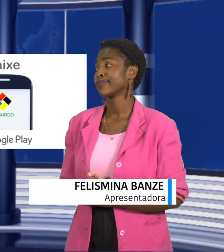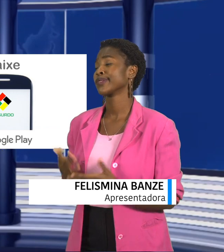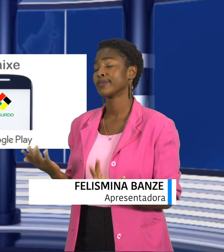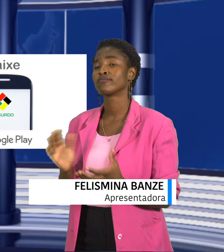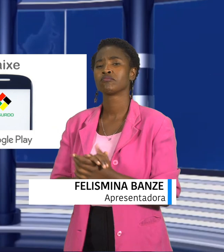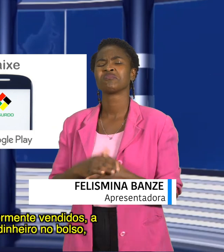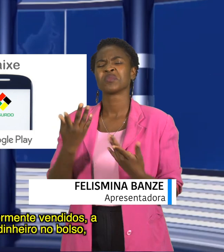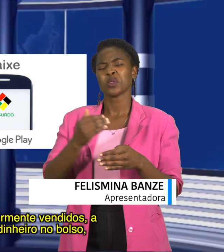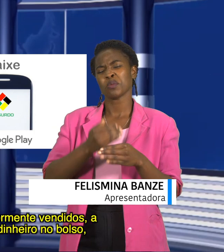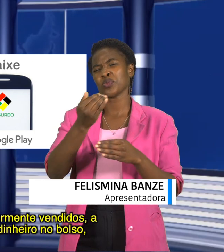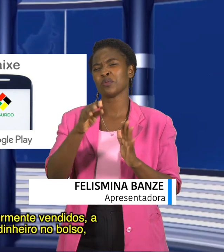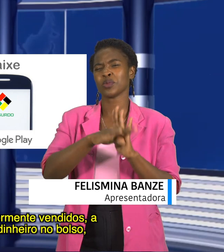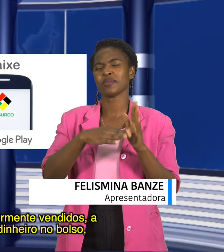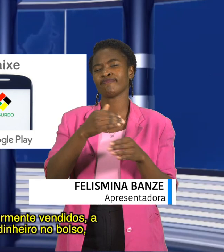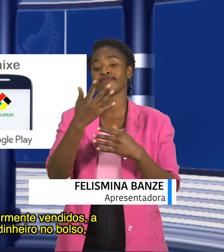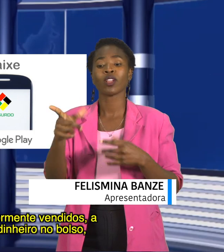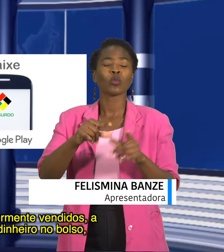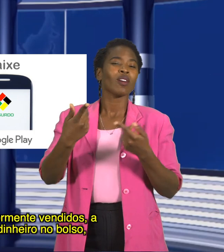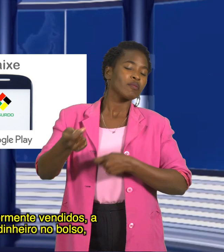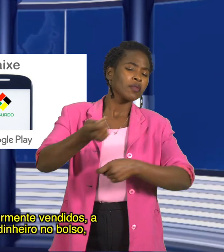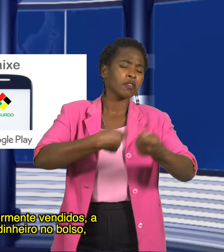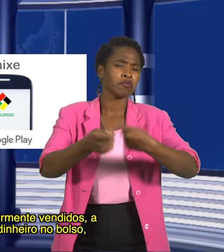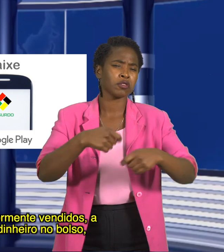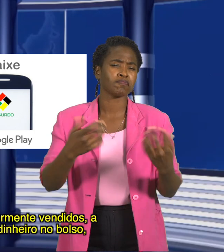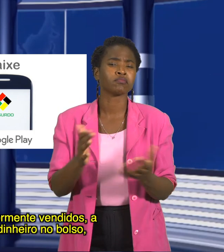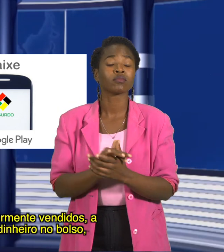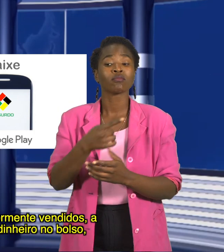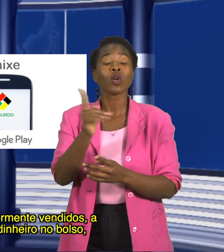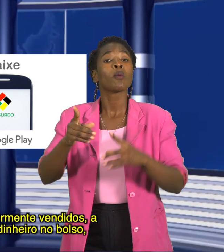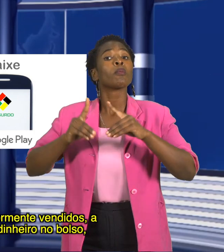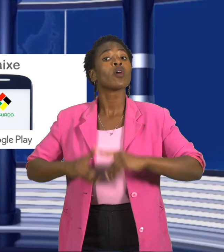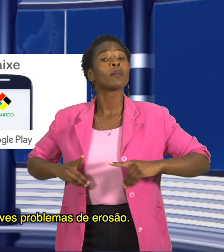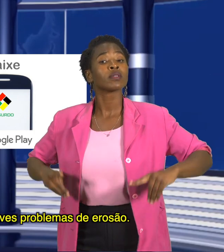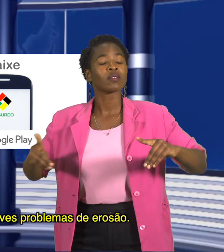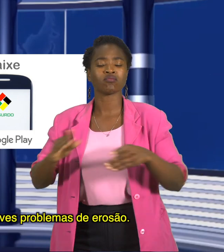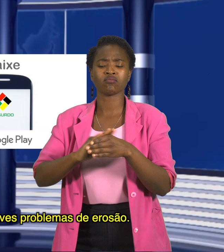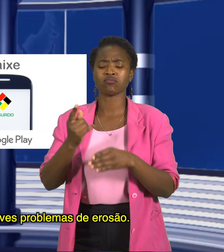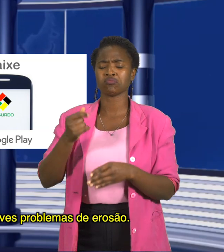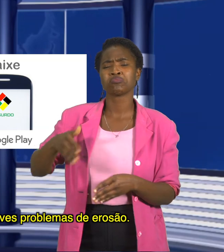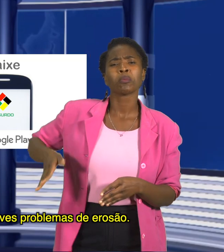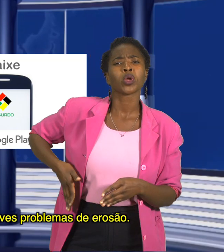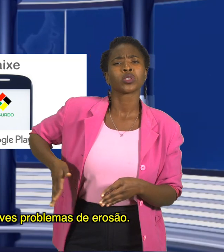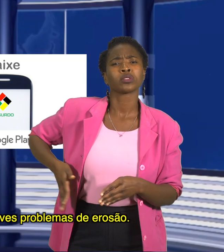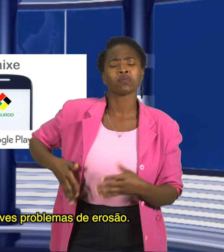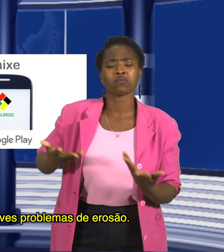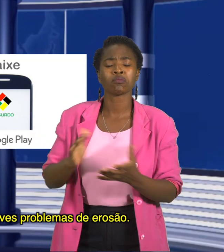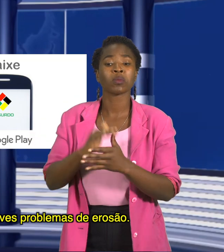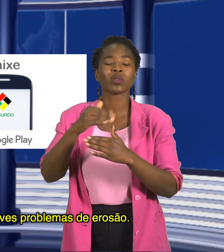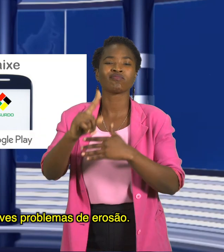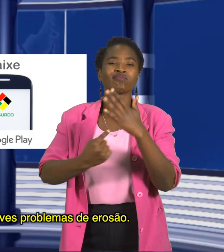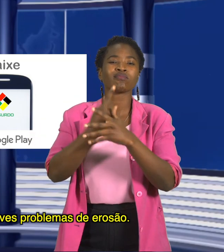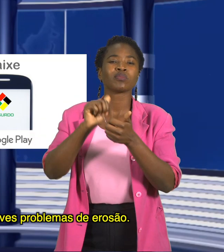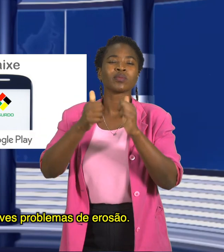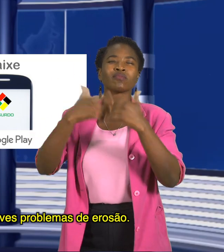Os blocos são posteriormente vivos A população fica quando ir no bolso, mas deixam o bairro com